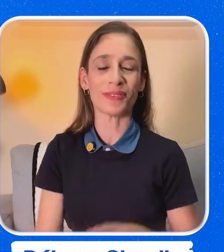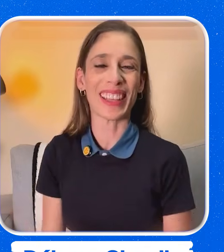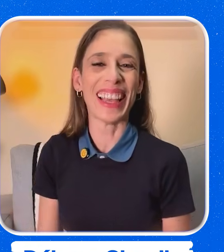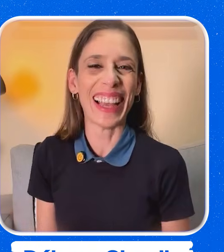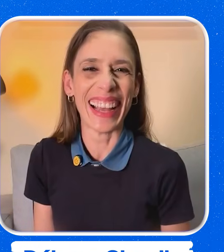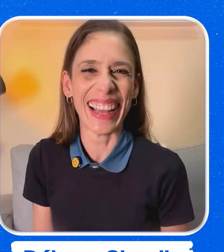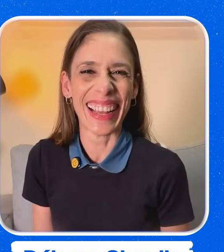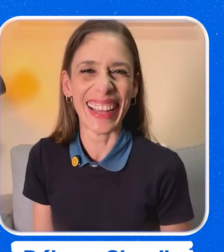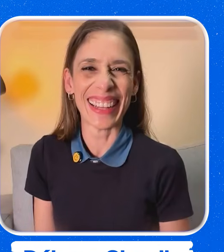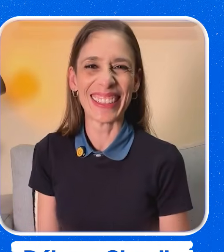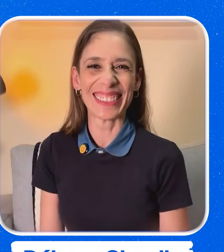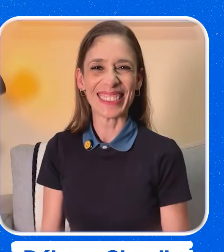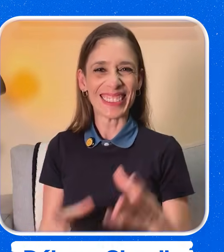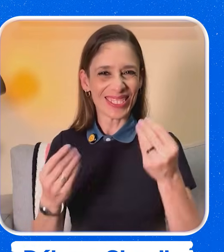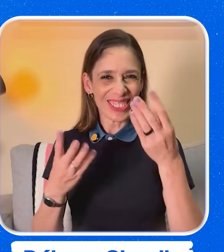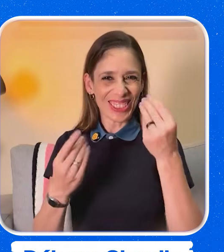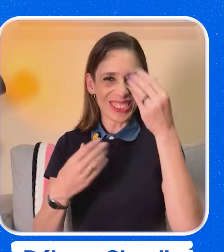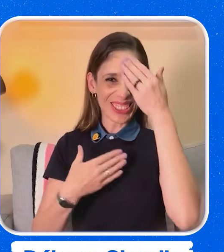certo, tá?